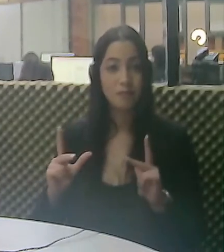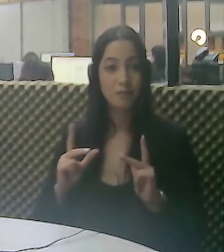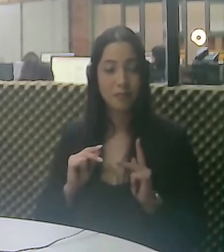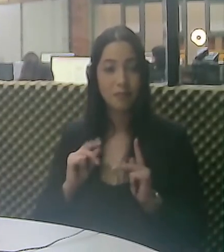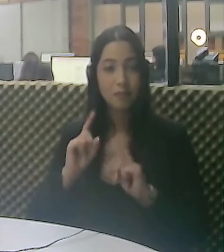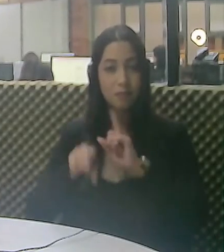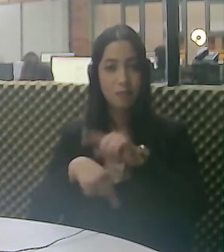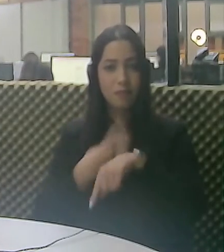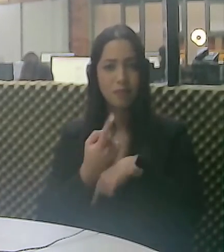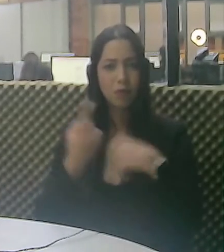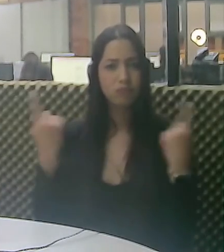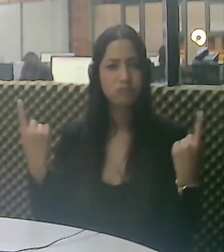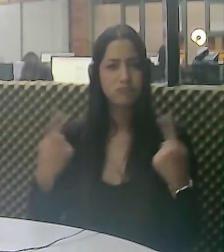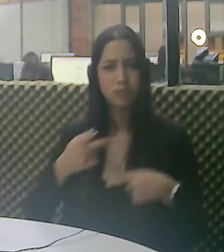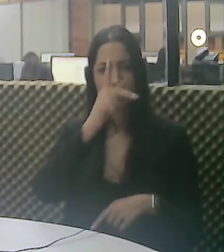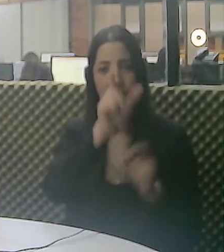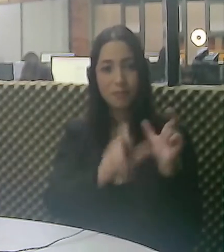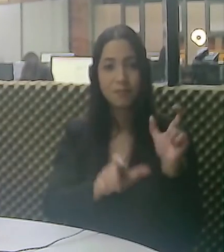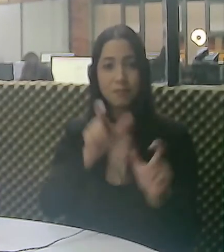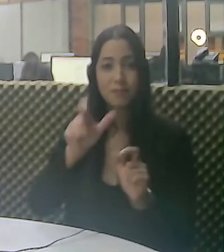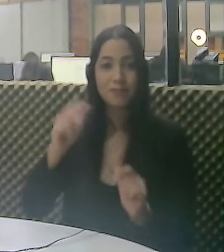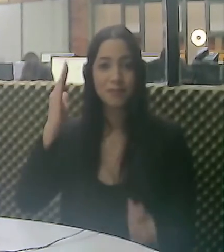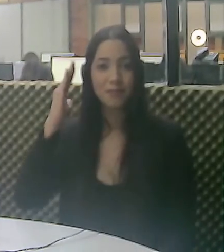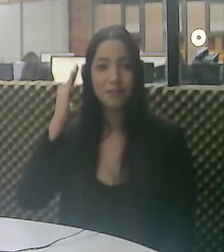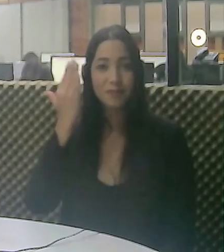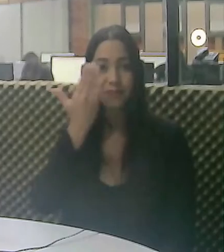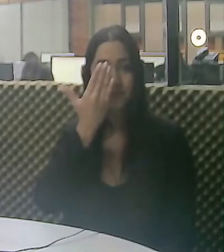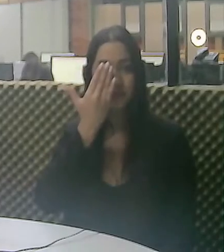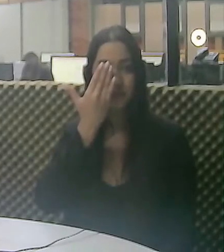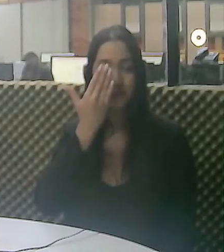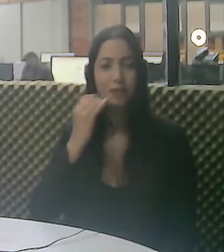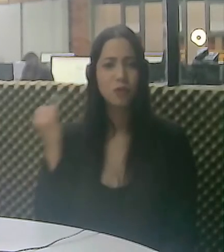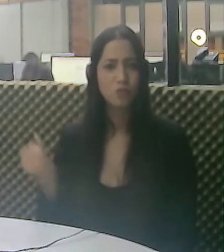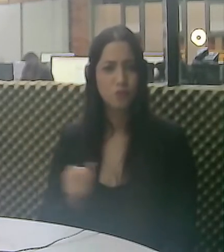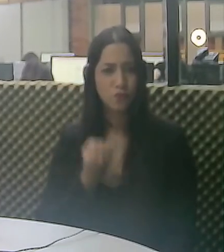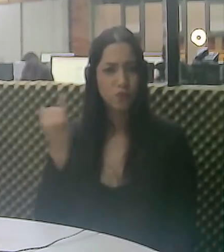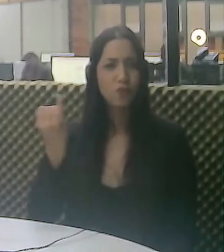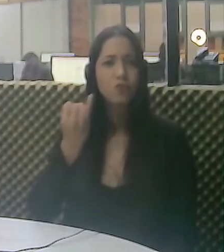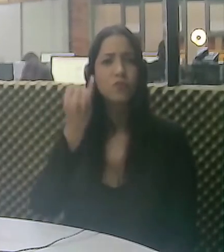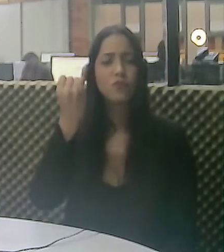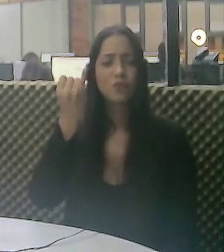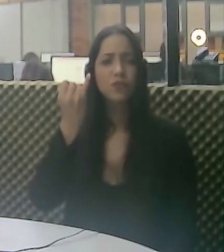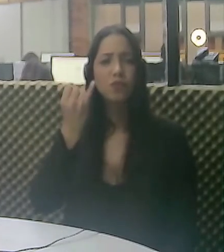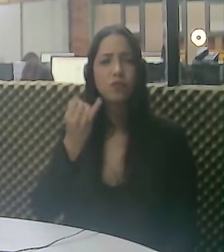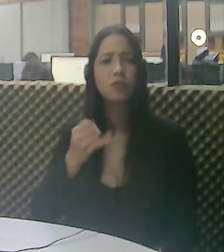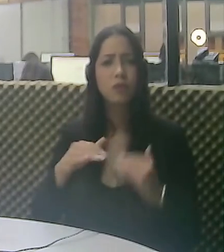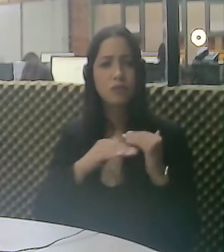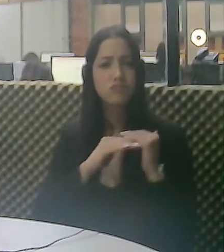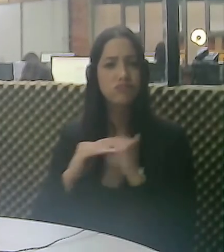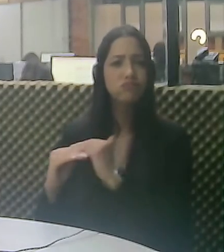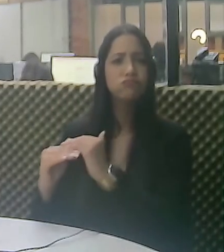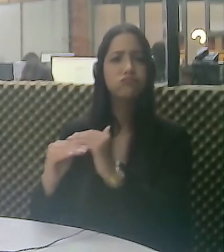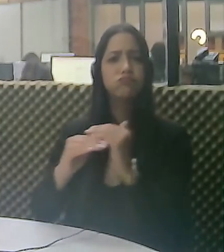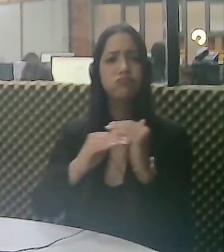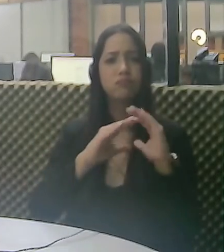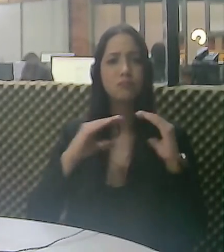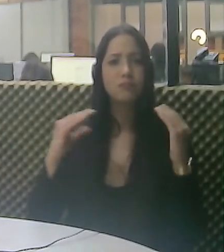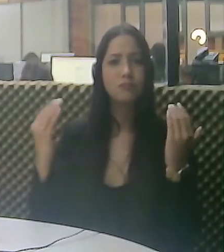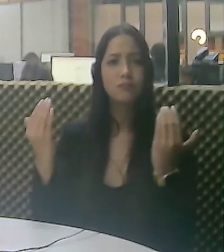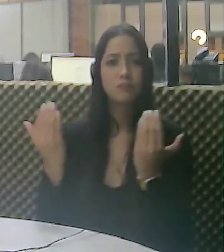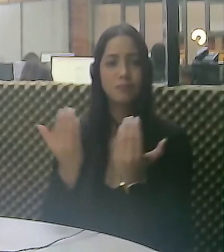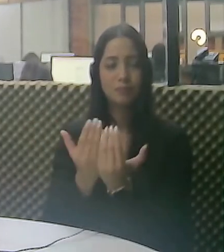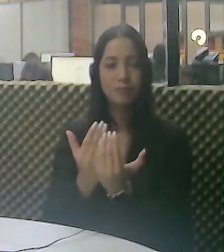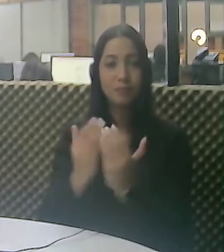avanços e desafios das pessoas com surdos cegueira e a importância de serem tratadas com Equidade em toda a comunidade